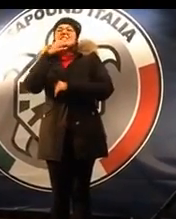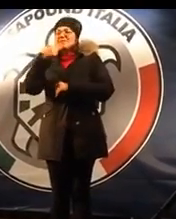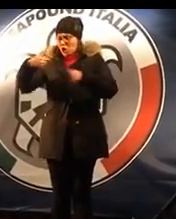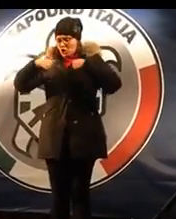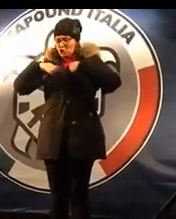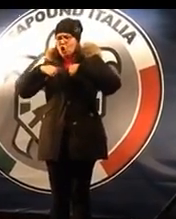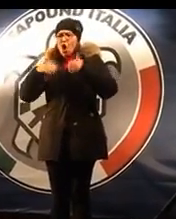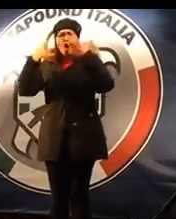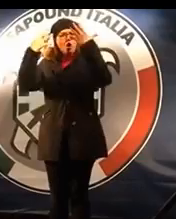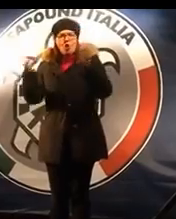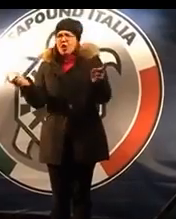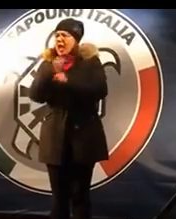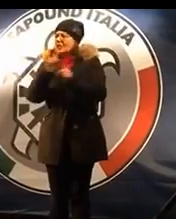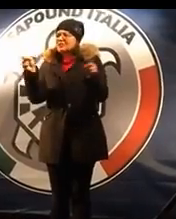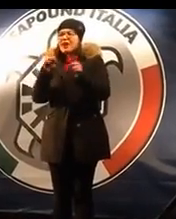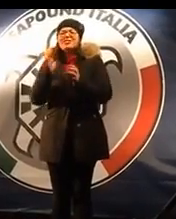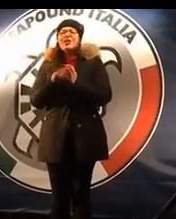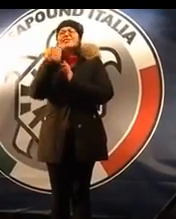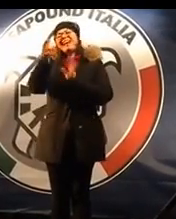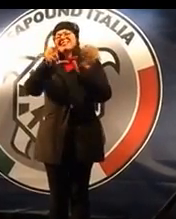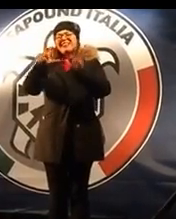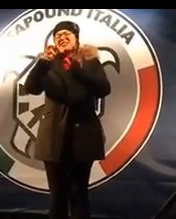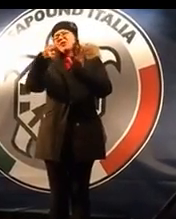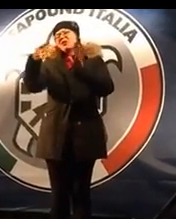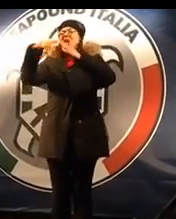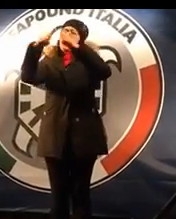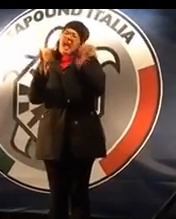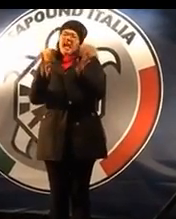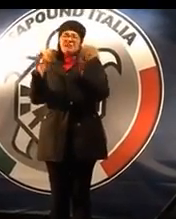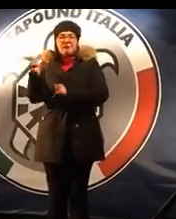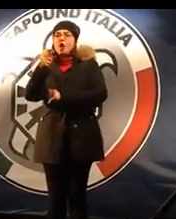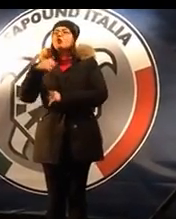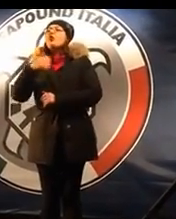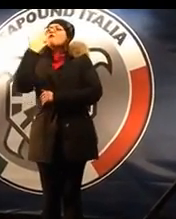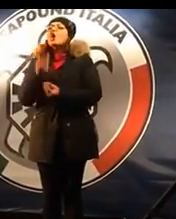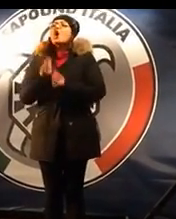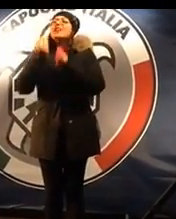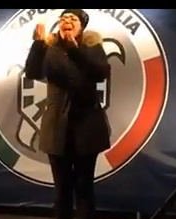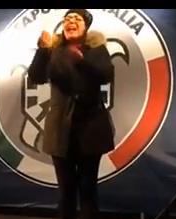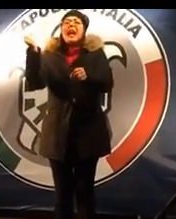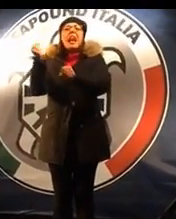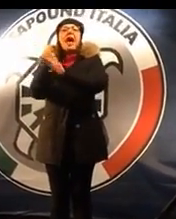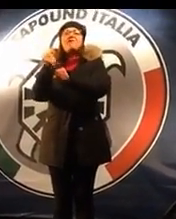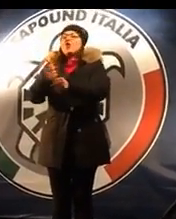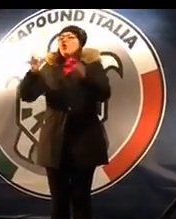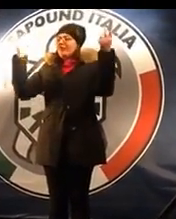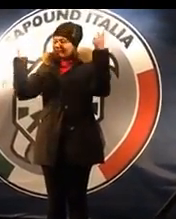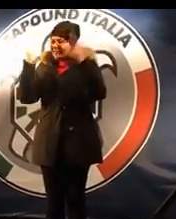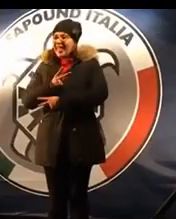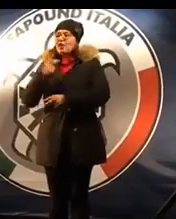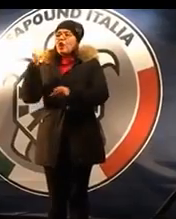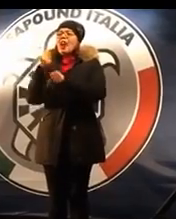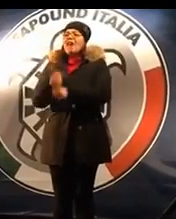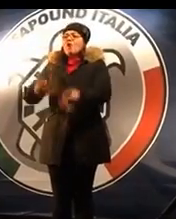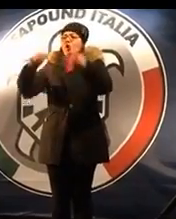700 euro, noi vogliamo creare il lavoro vero, quello stabile, quello sicuro, quello ben pagato.